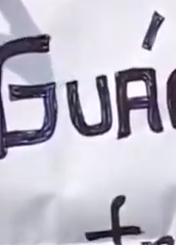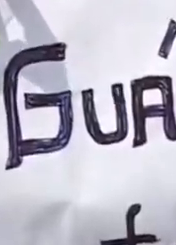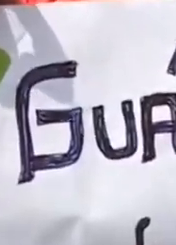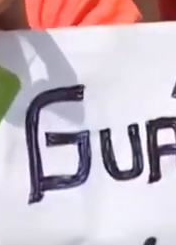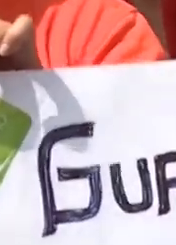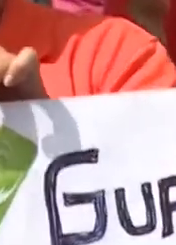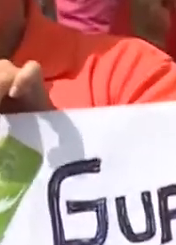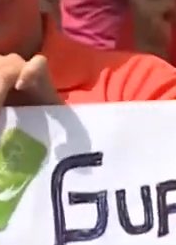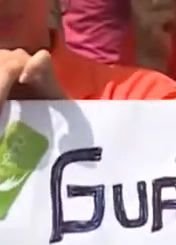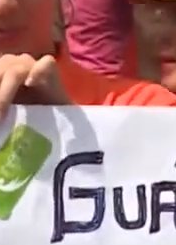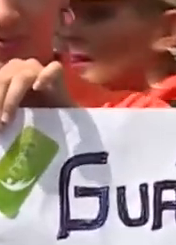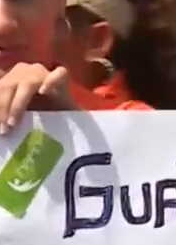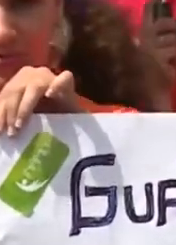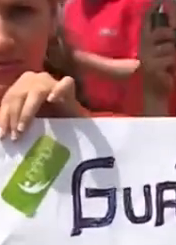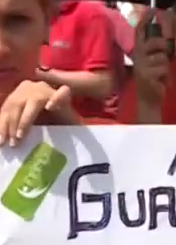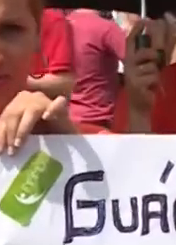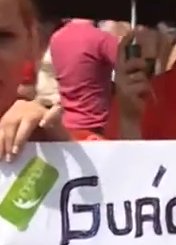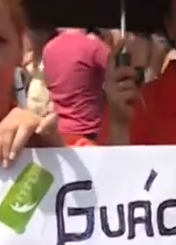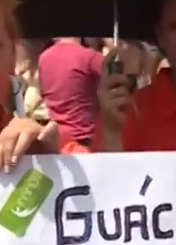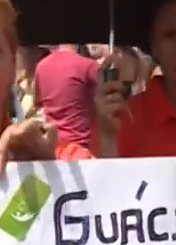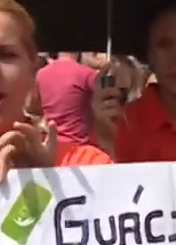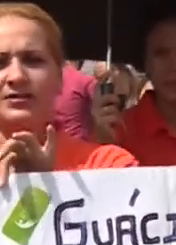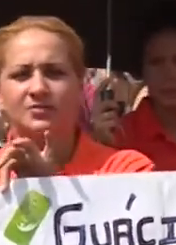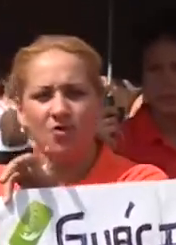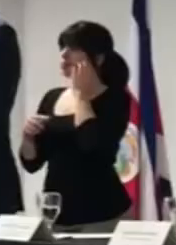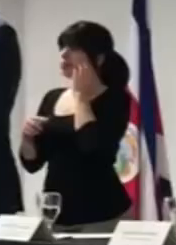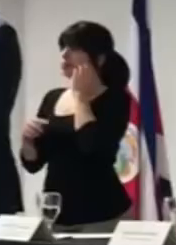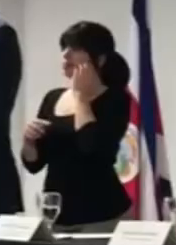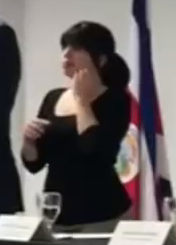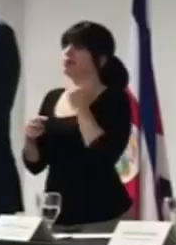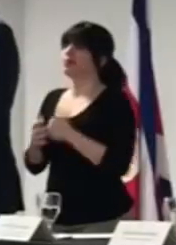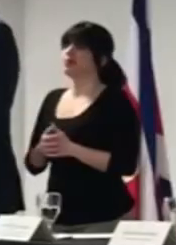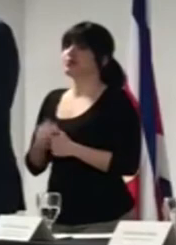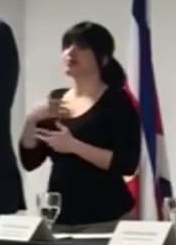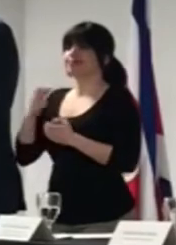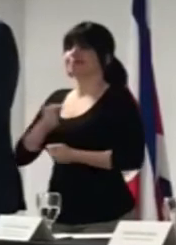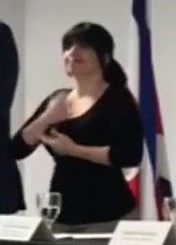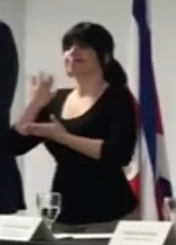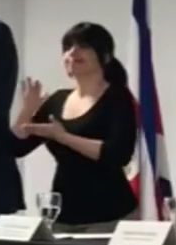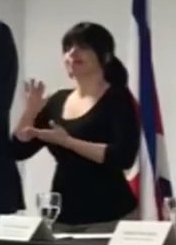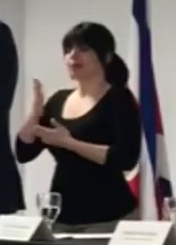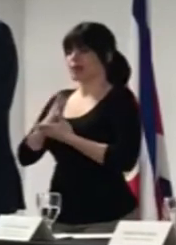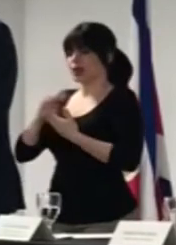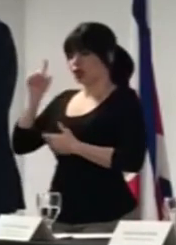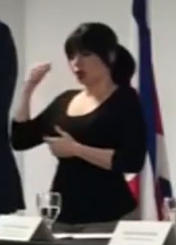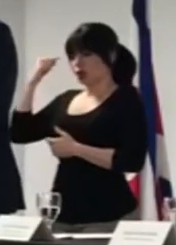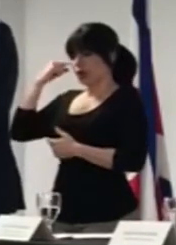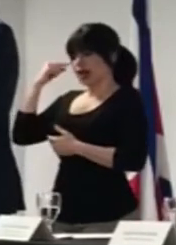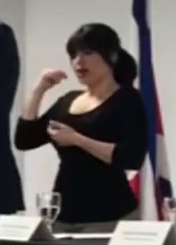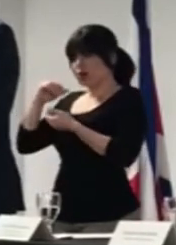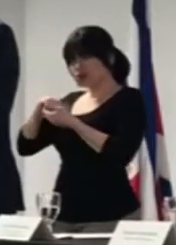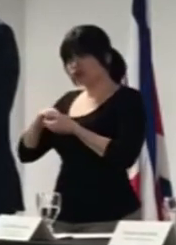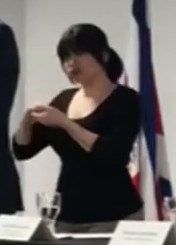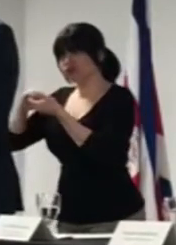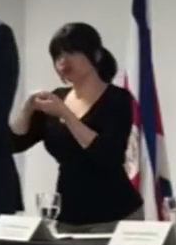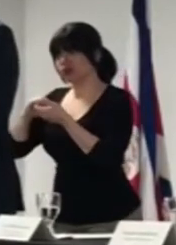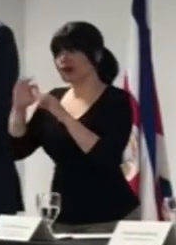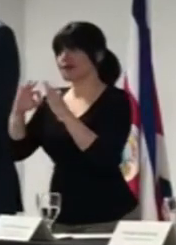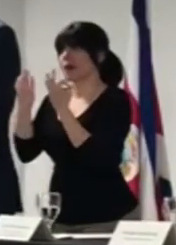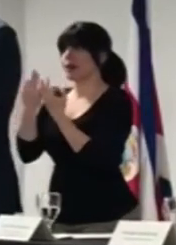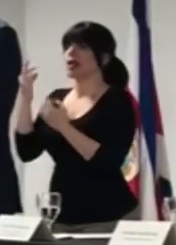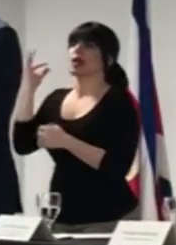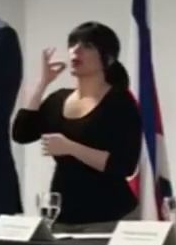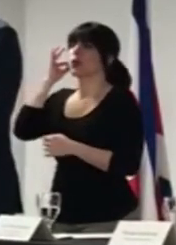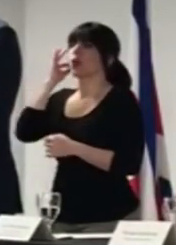fue de 26 y en el 2015 de 27. Expresando la solidaridad del Gobierno de la República con las familias de las mujeres que